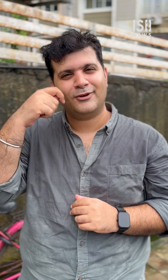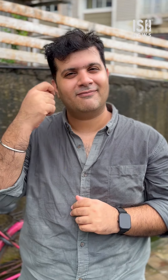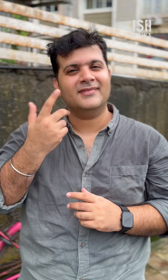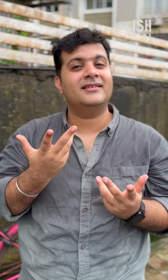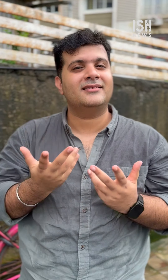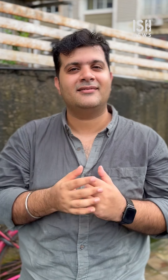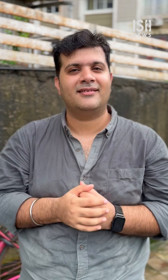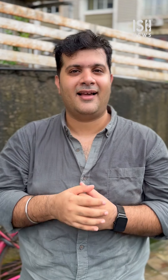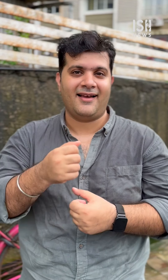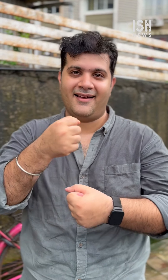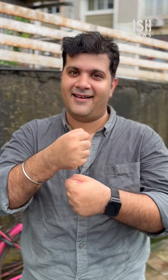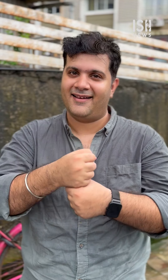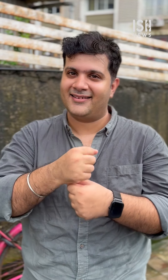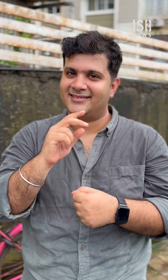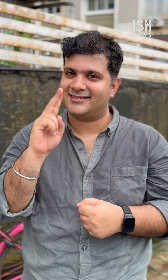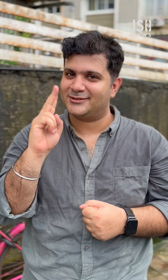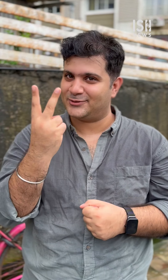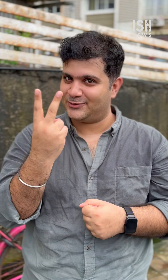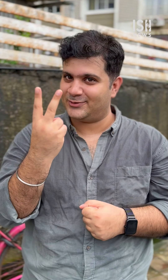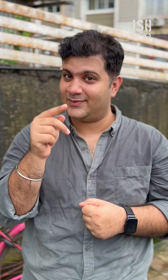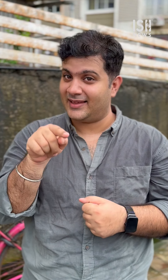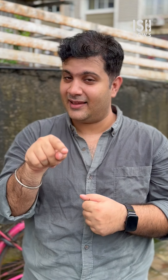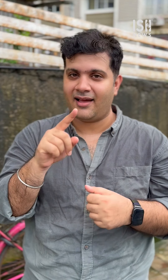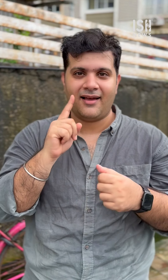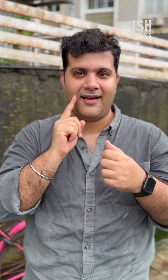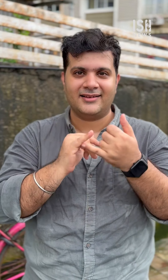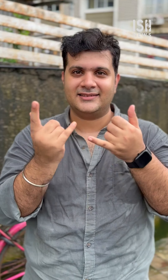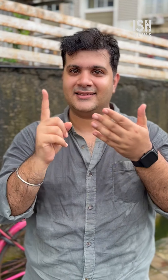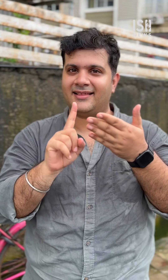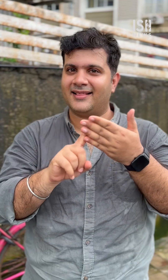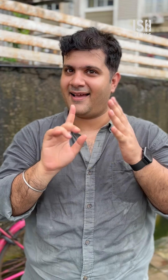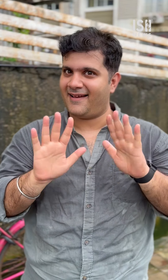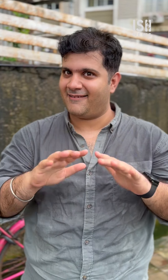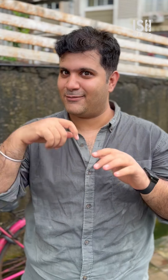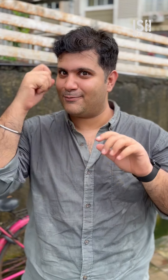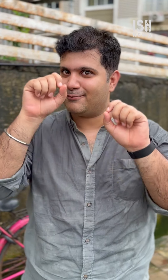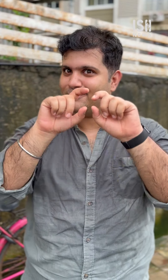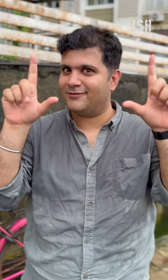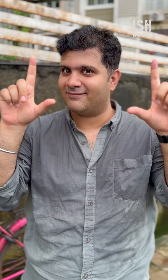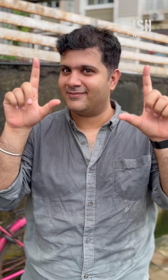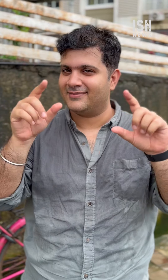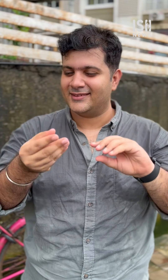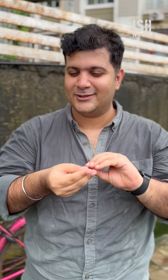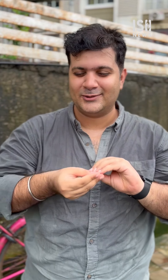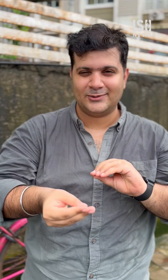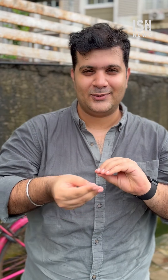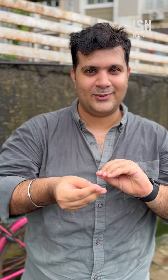मैं कदर 2 की बात कर रहा हूं। ये फिल्म ISL के साथ बहुत जल्द रिलीज हो रही है।